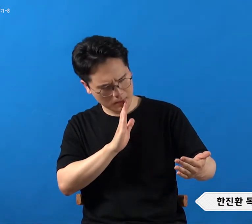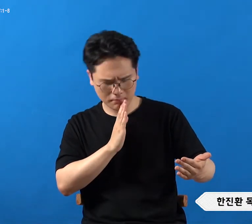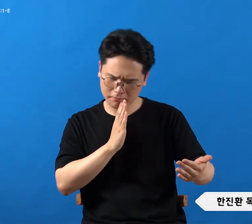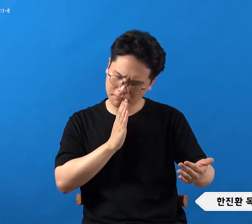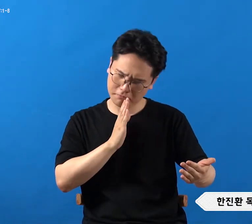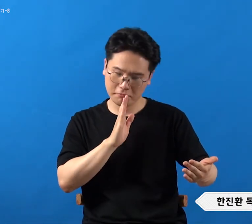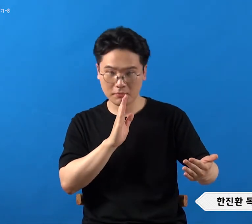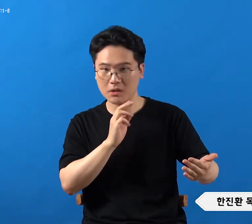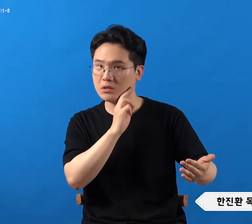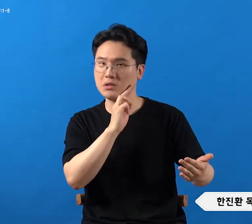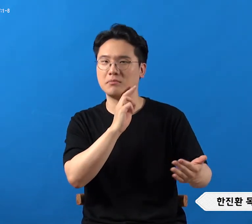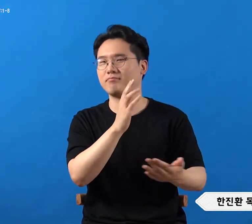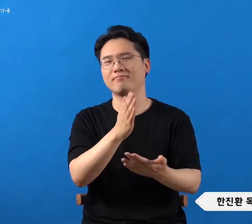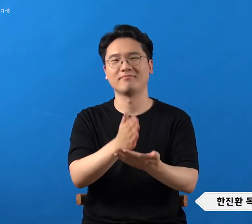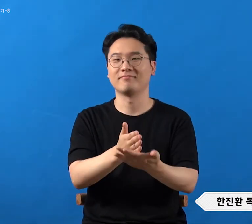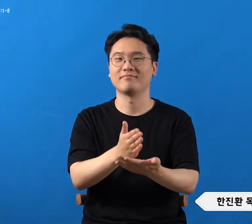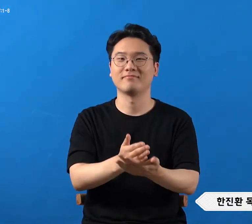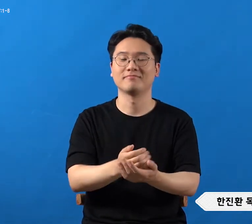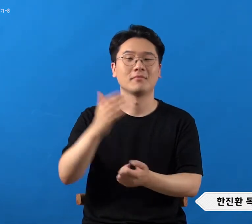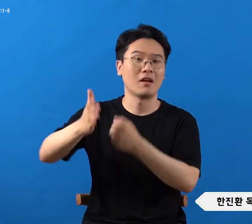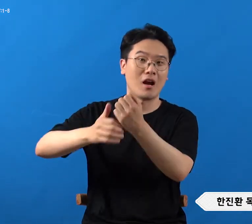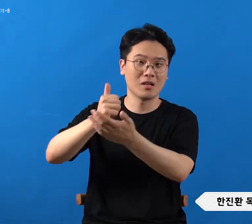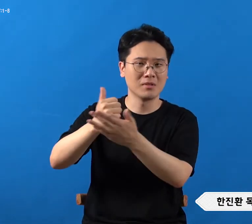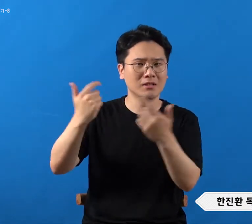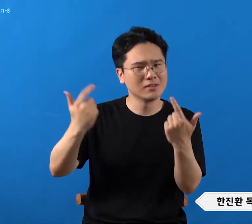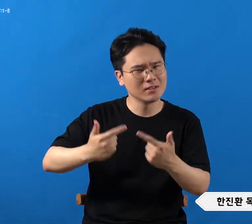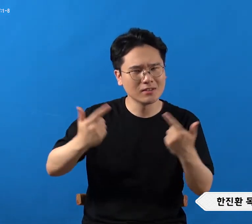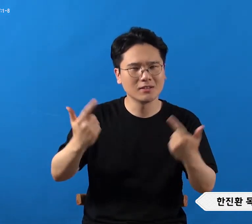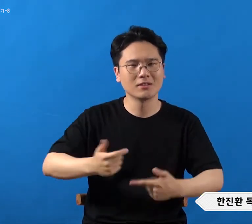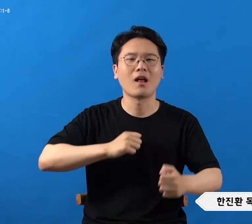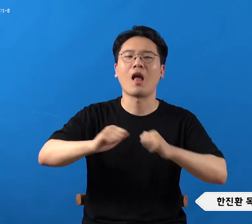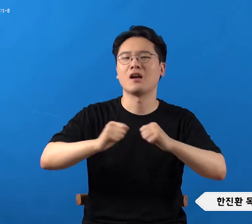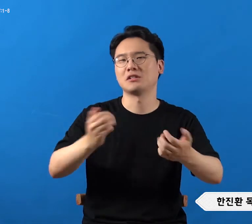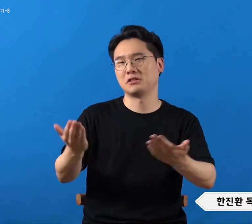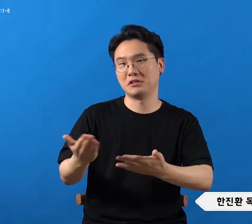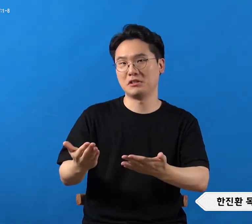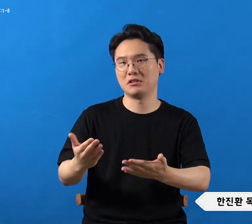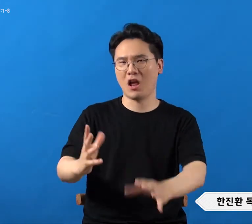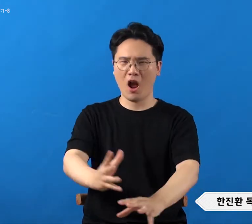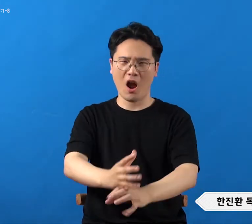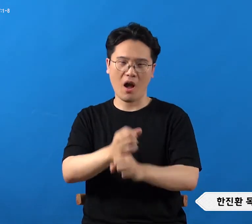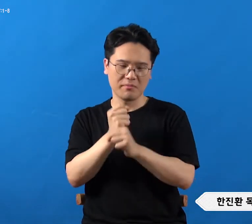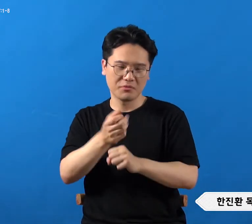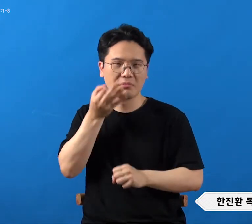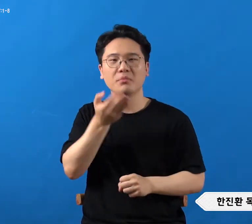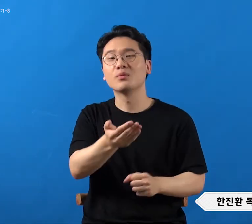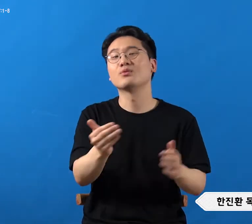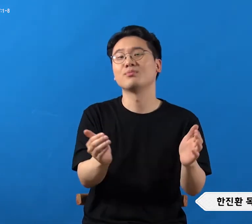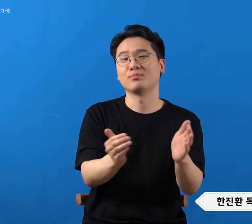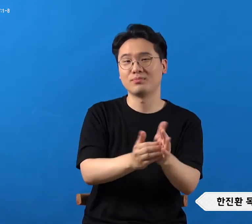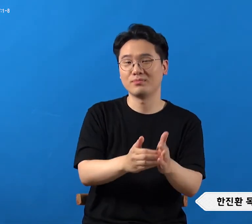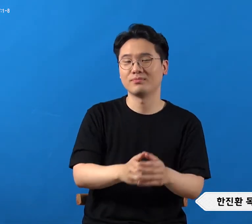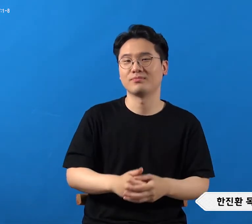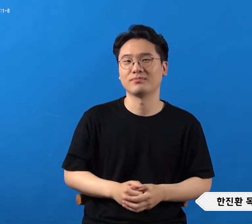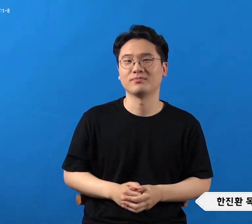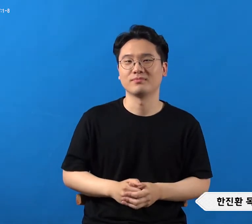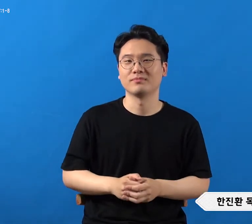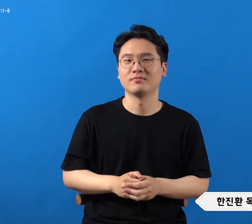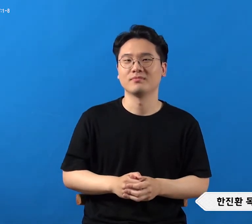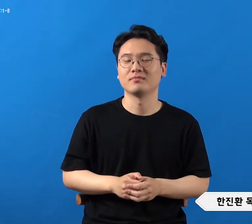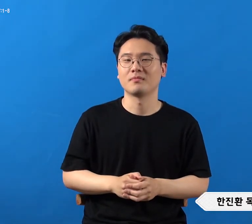됩니다. 하나님 늘 하시는 일인데 그 좀 압축하는 것이 무슨 문제겠습니까? 늘 하나님 자기